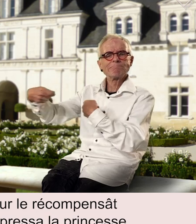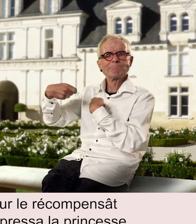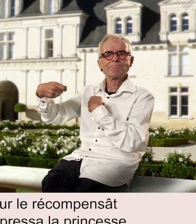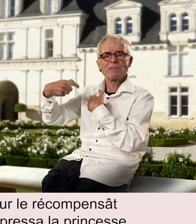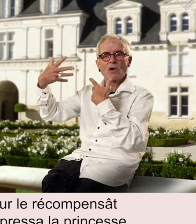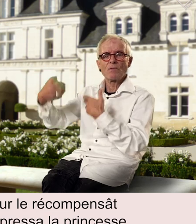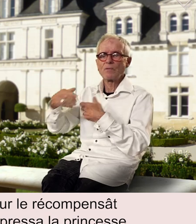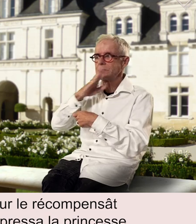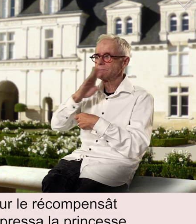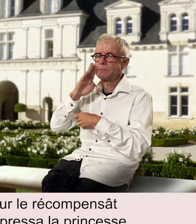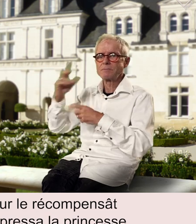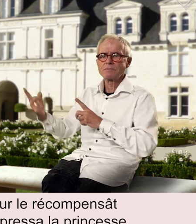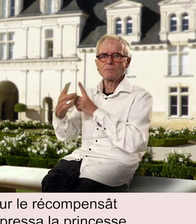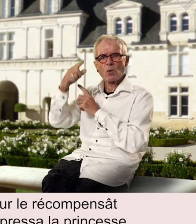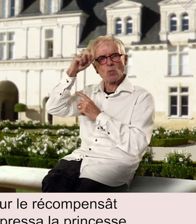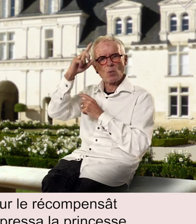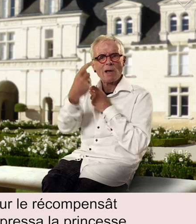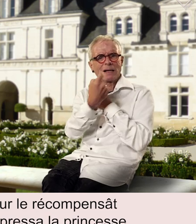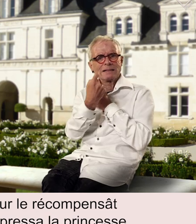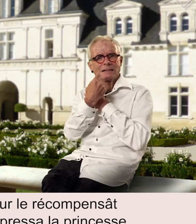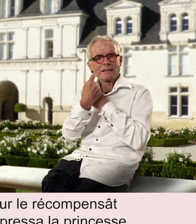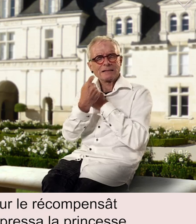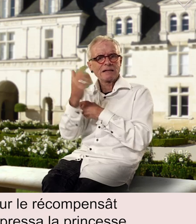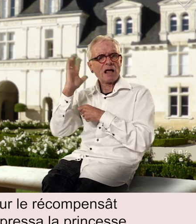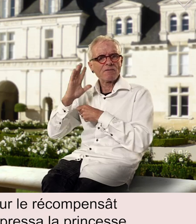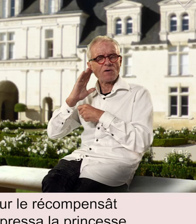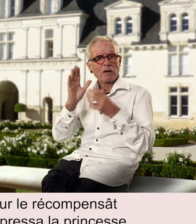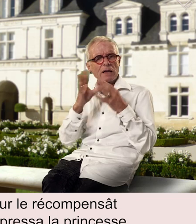particulière pour s'éclairer des reproches injustes qu'elle lui avait faits.